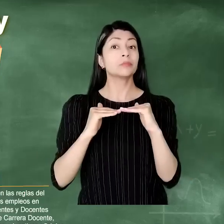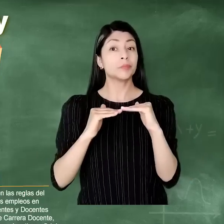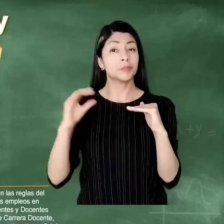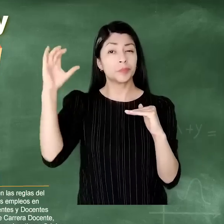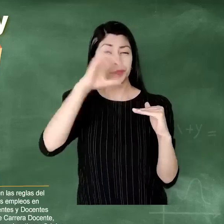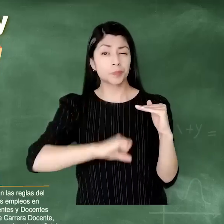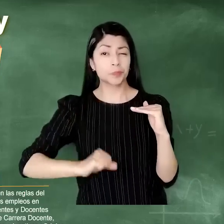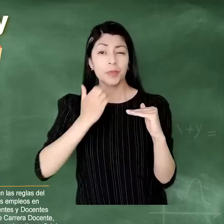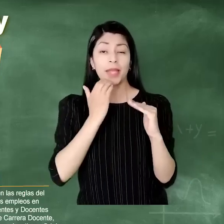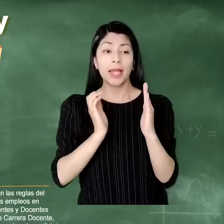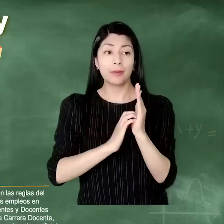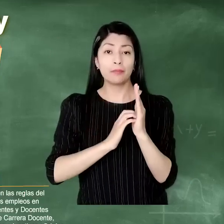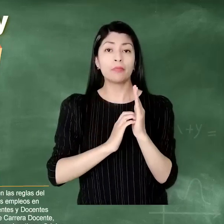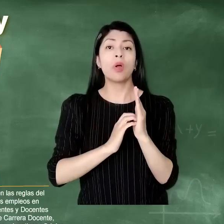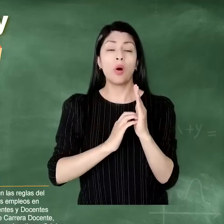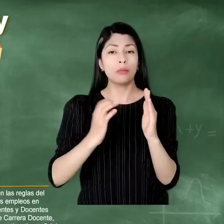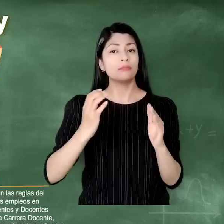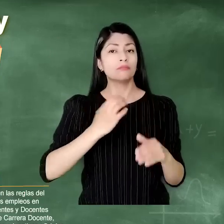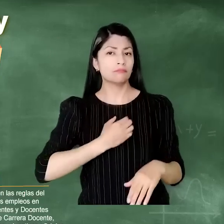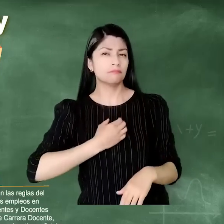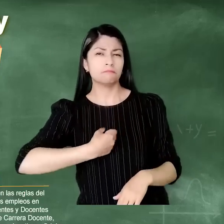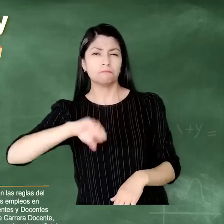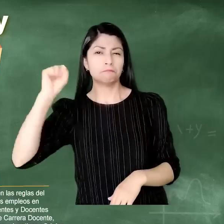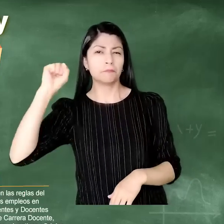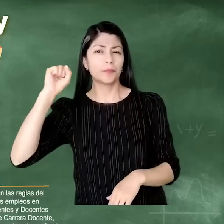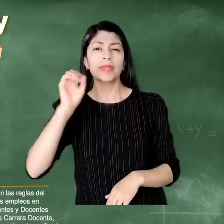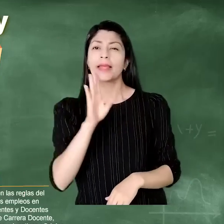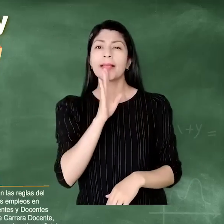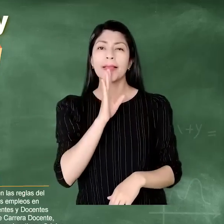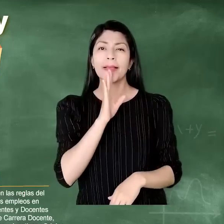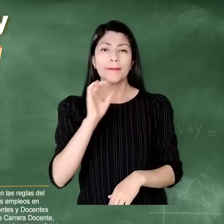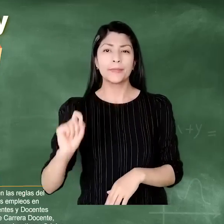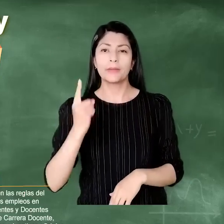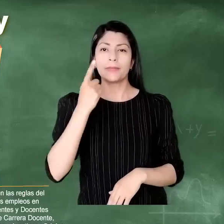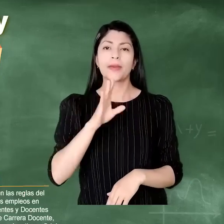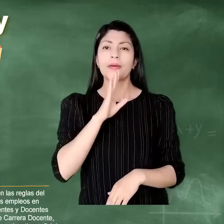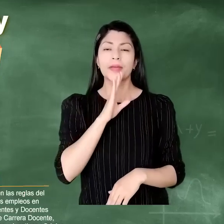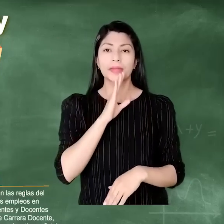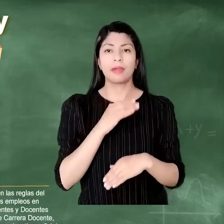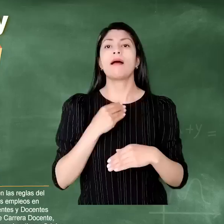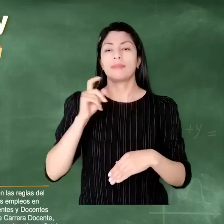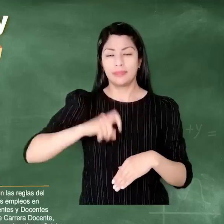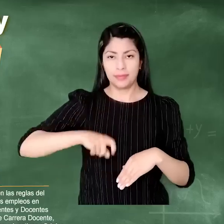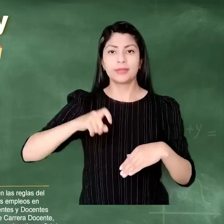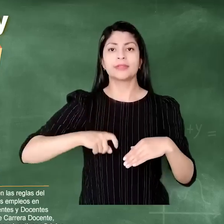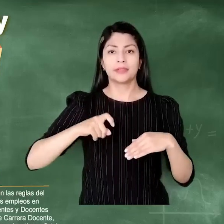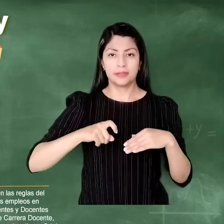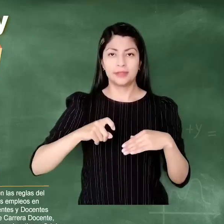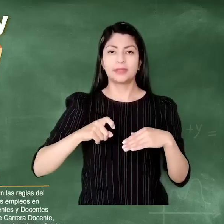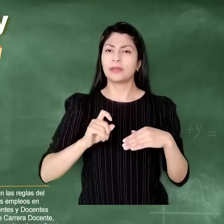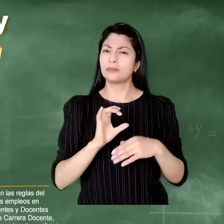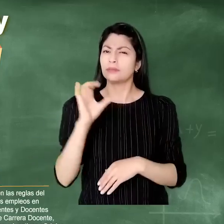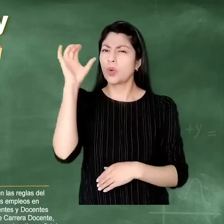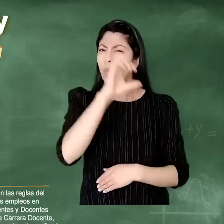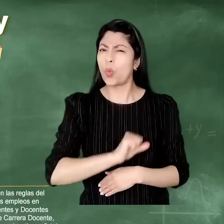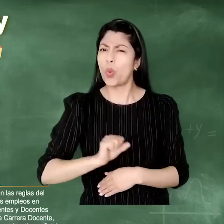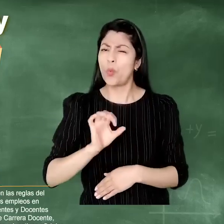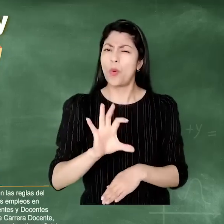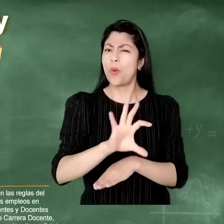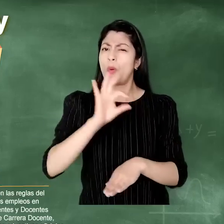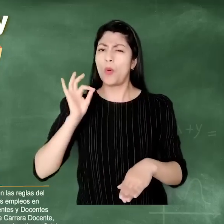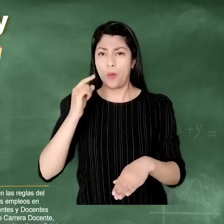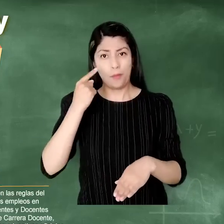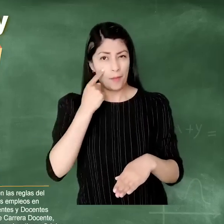En estos casos, para determinar quién debe seleccionar en primer lugar, se deberá realizar el desempate, para lo cual